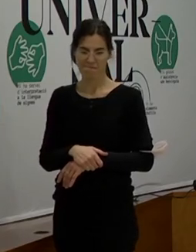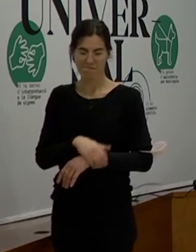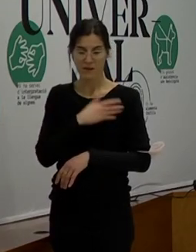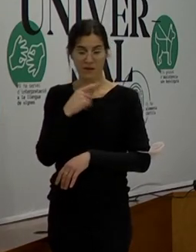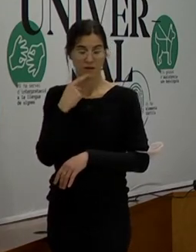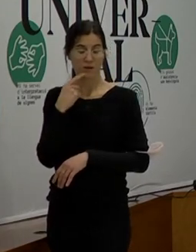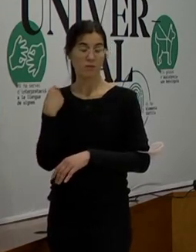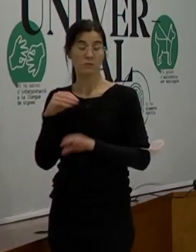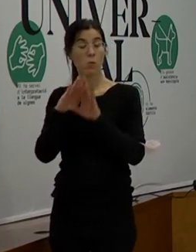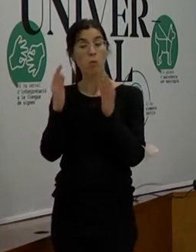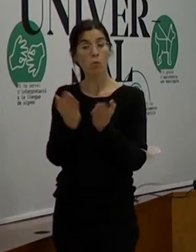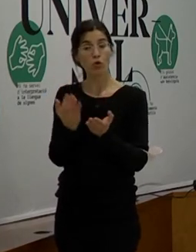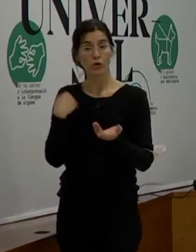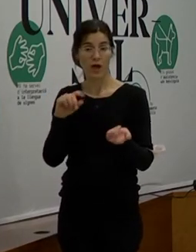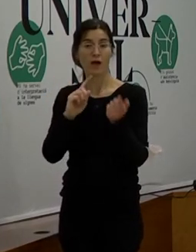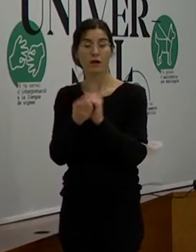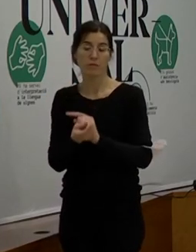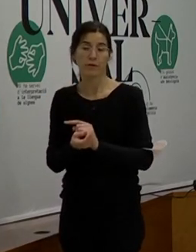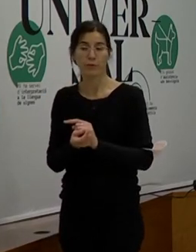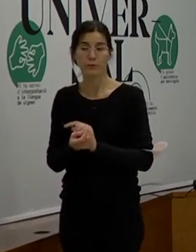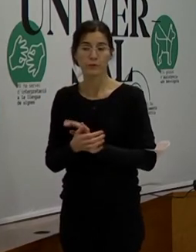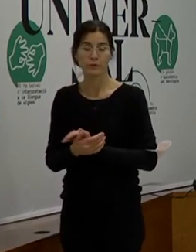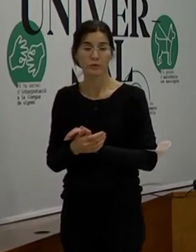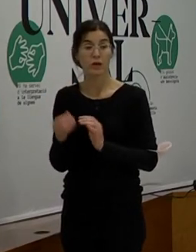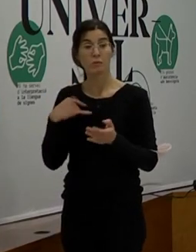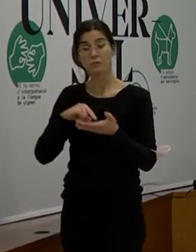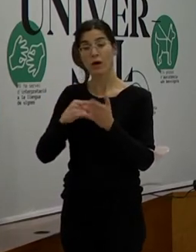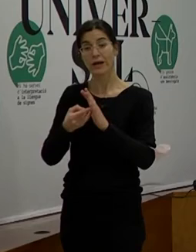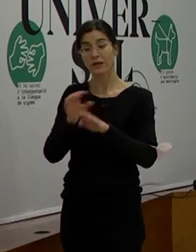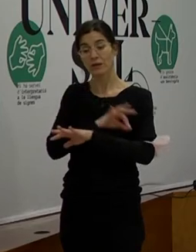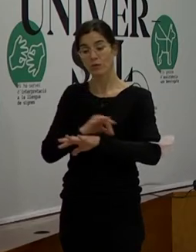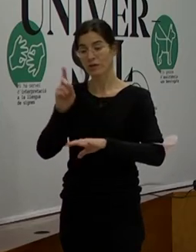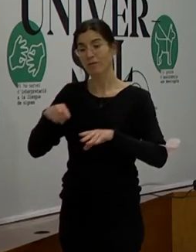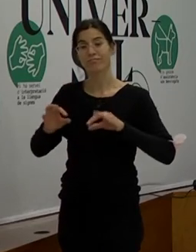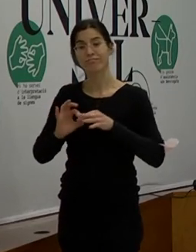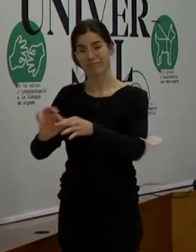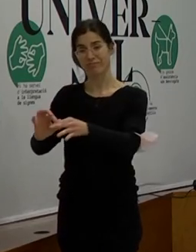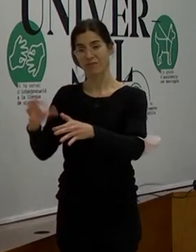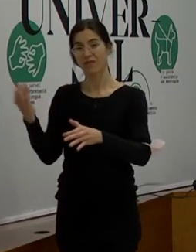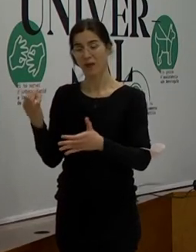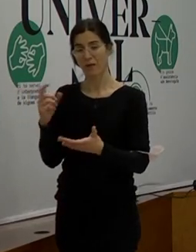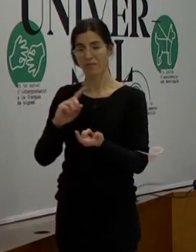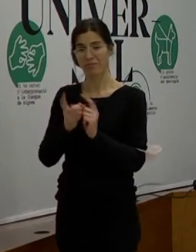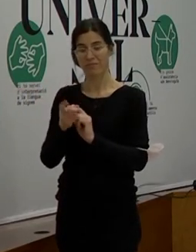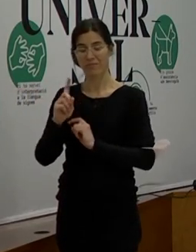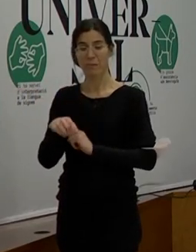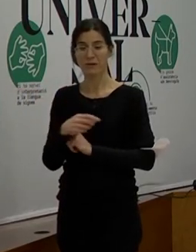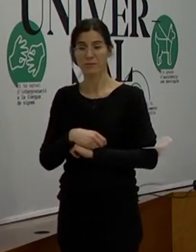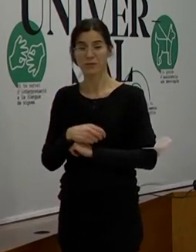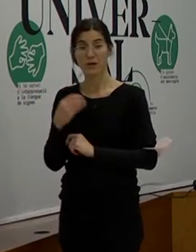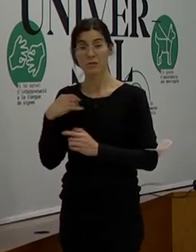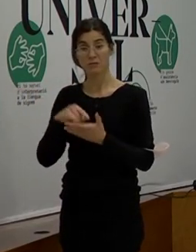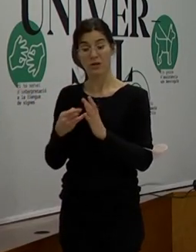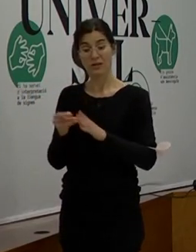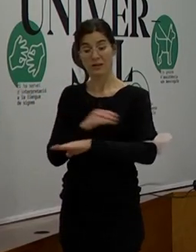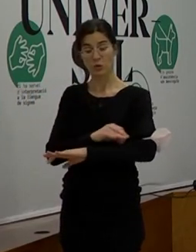el món ha canviat i l'arquitectura ha de canviar. I l'arquitectura, que abans